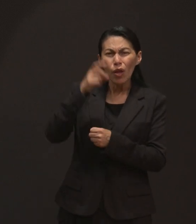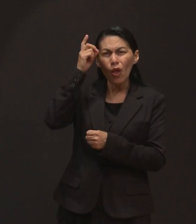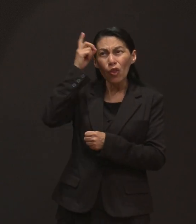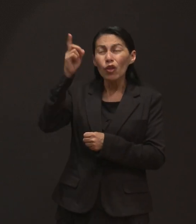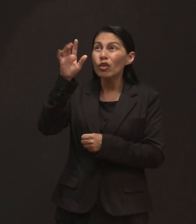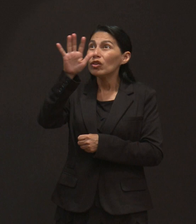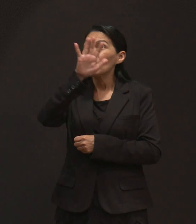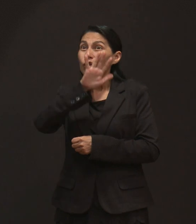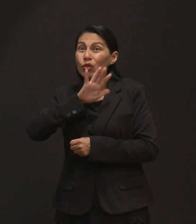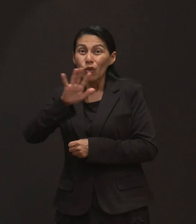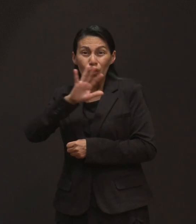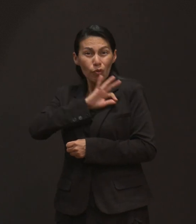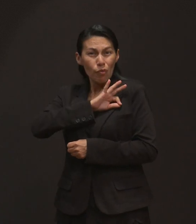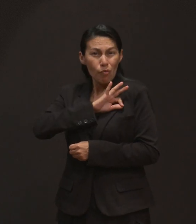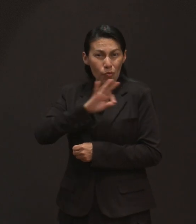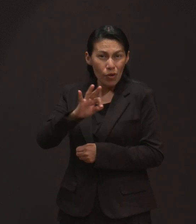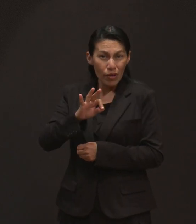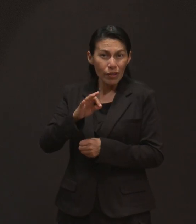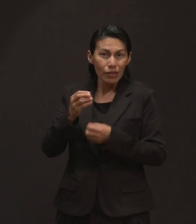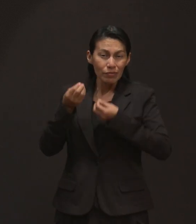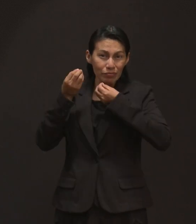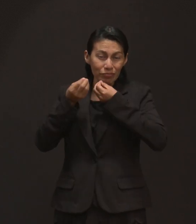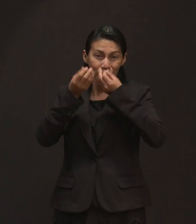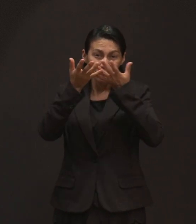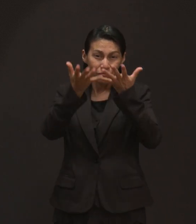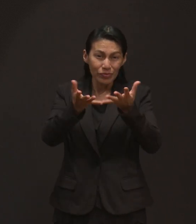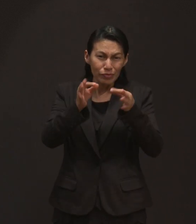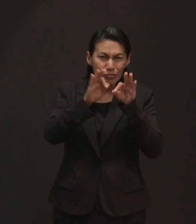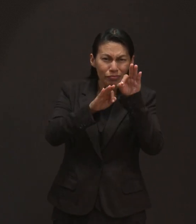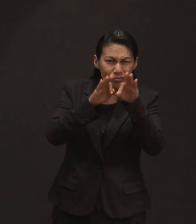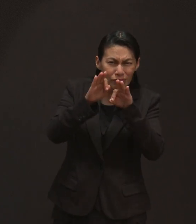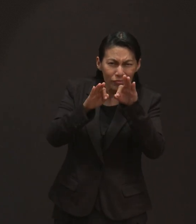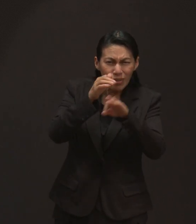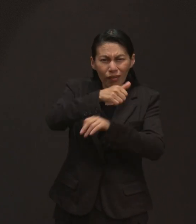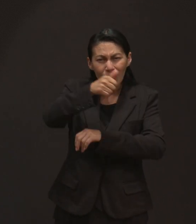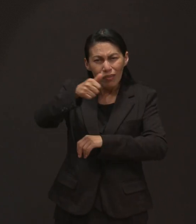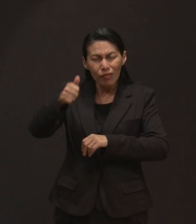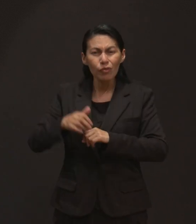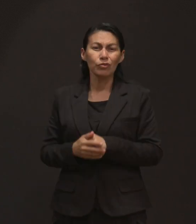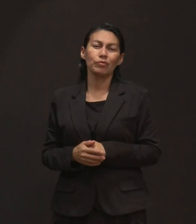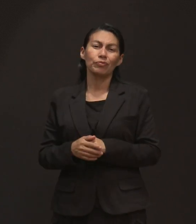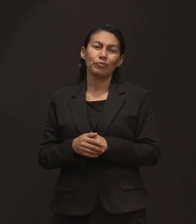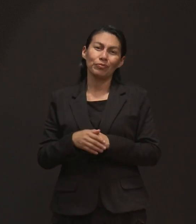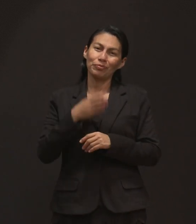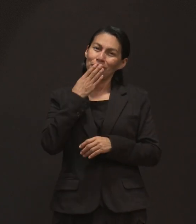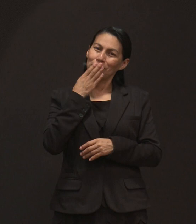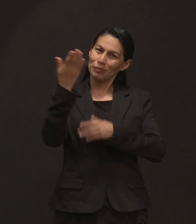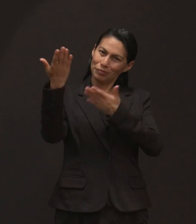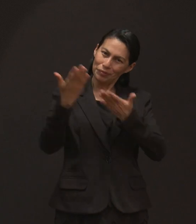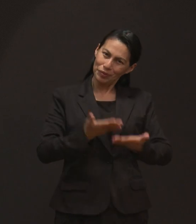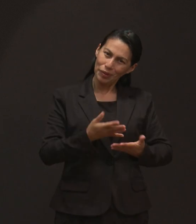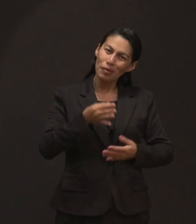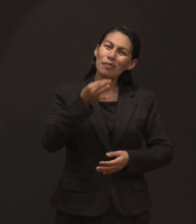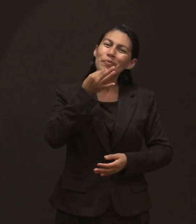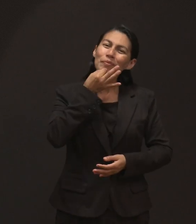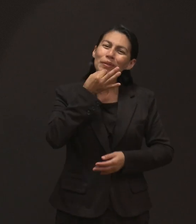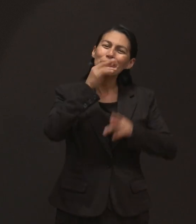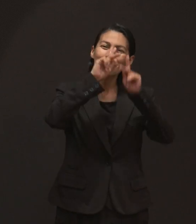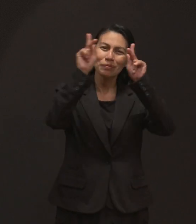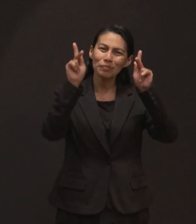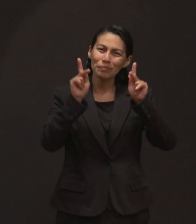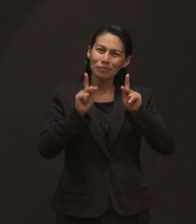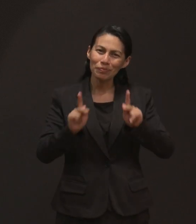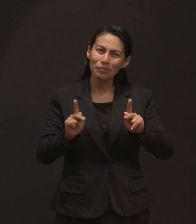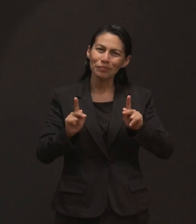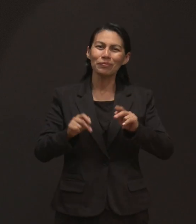lo imposible está actuando en aquellos que confían en él en oración. Bienvenidos a